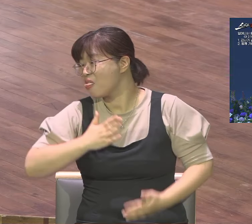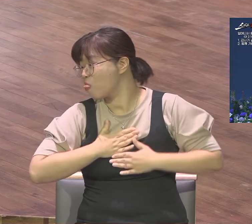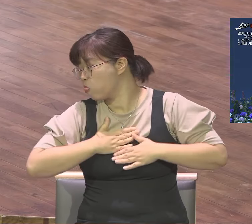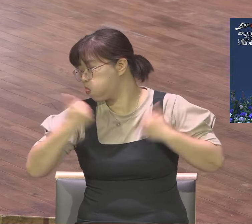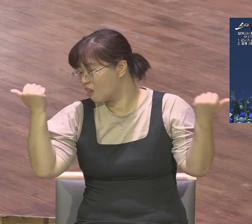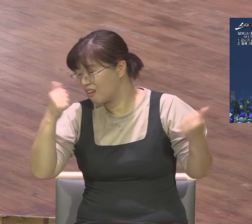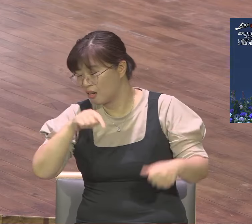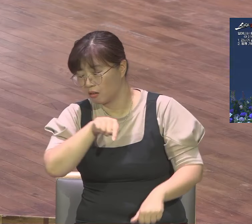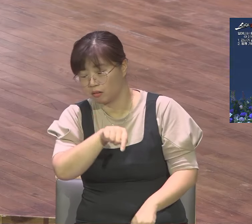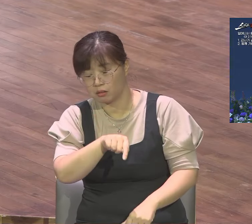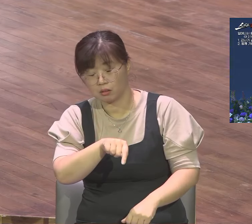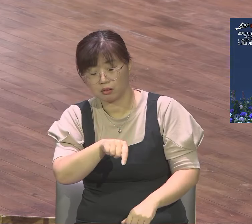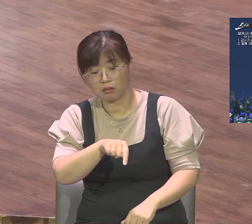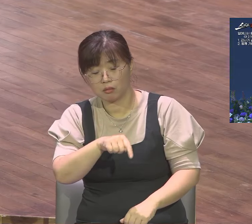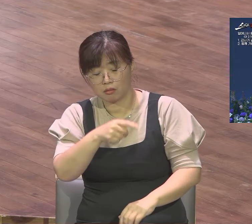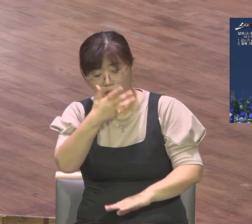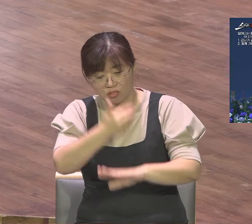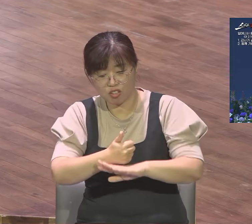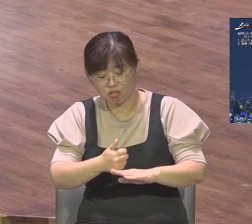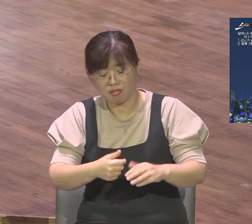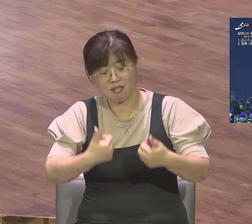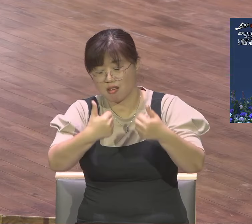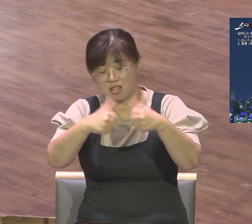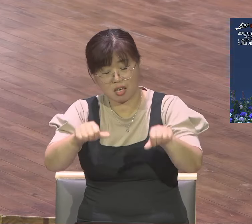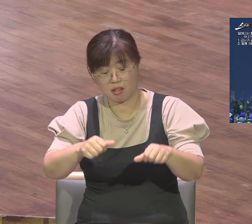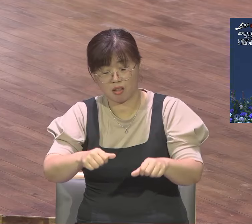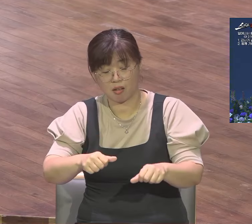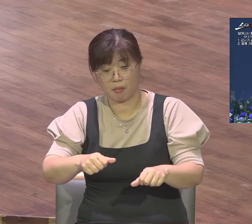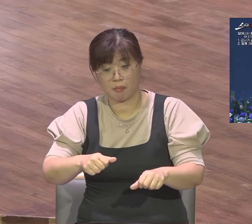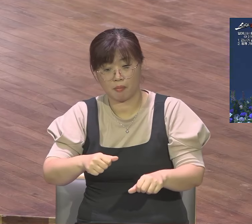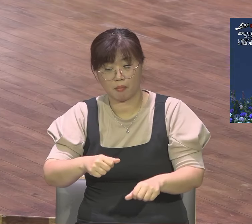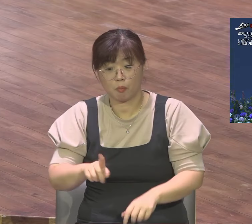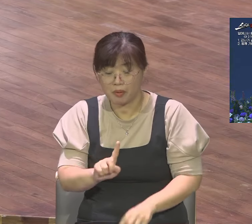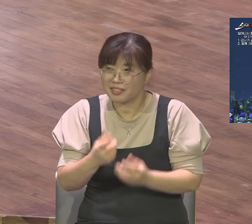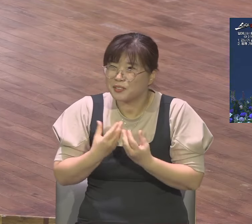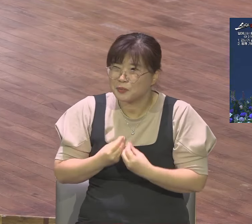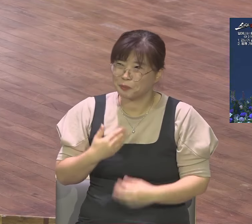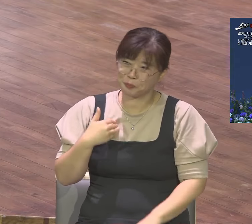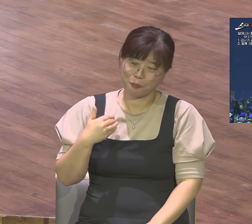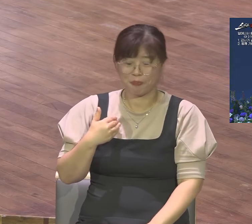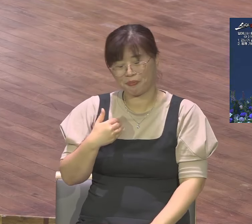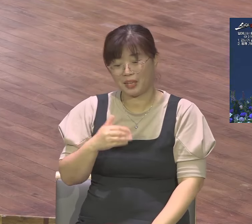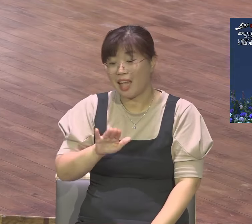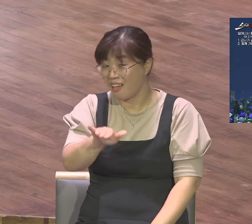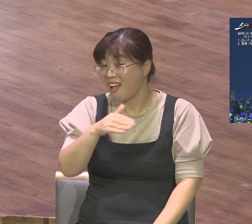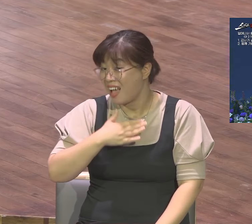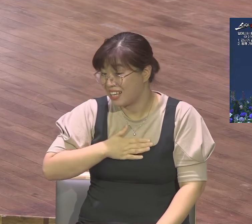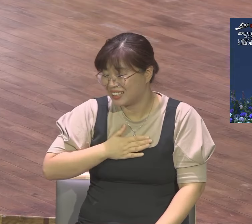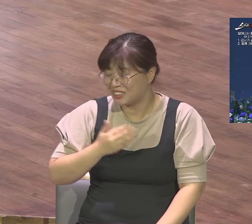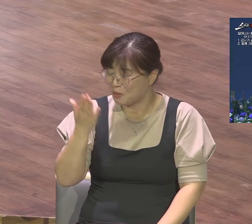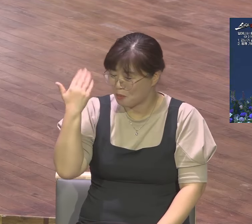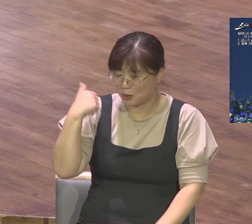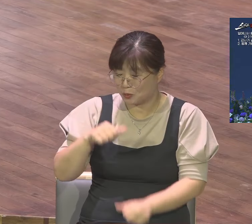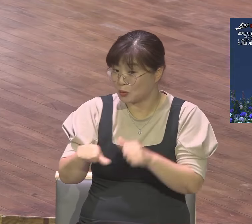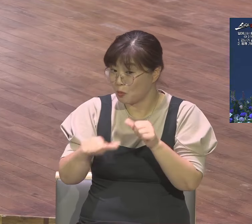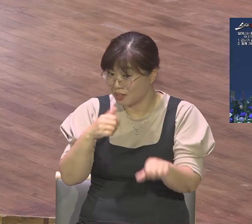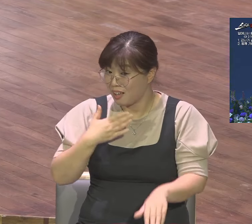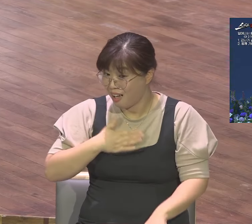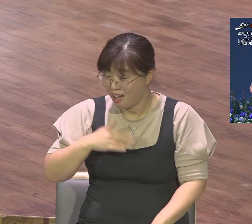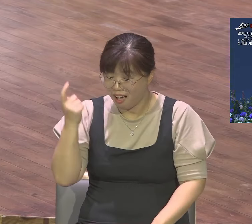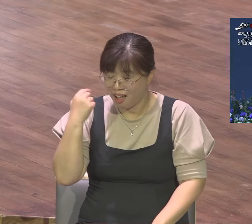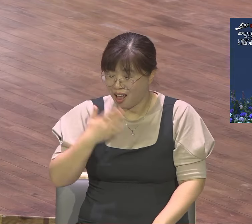교회를 공격합니다. 달달하게서 막 이런 공격처럼 공격. 교리적 이단이니